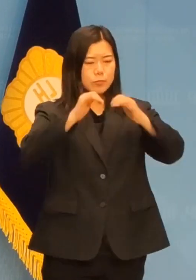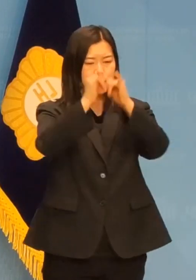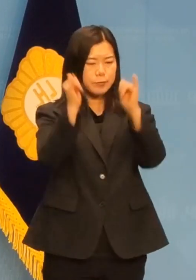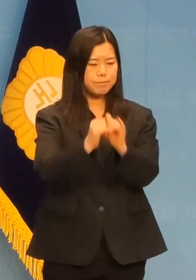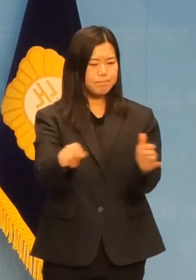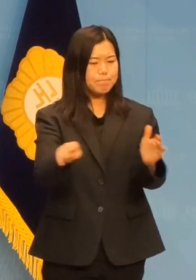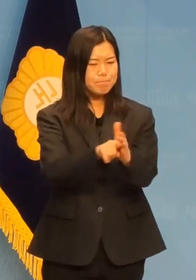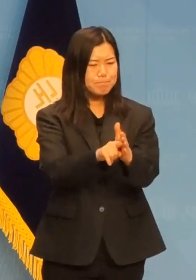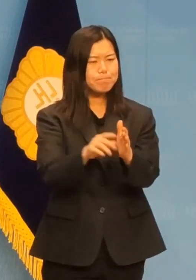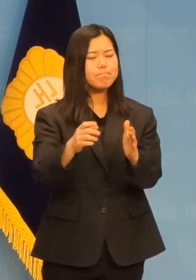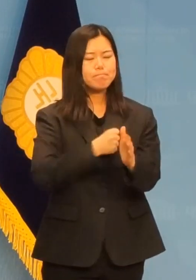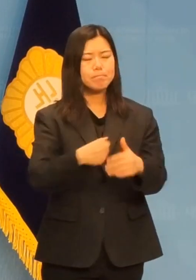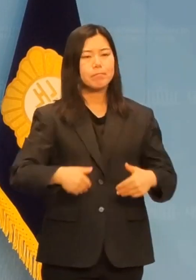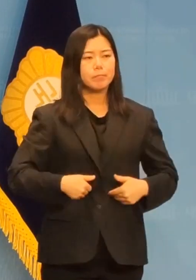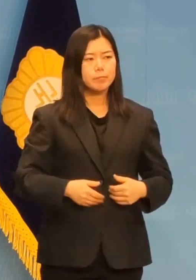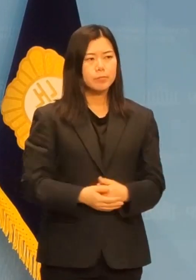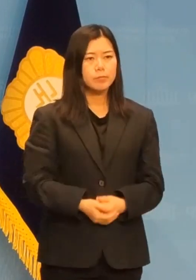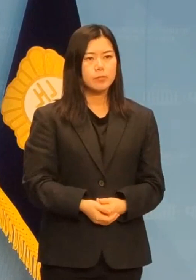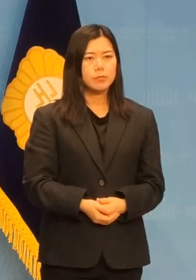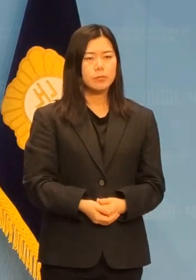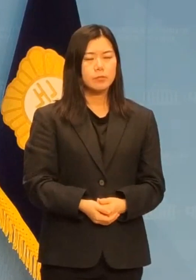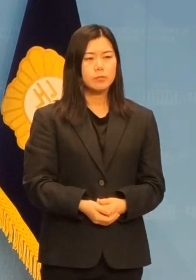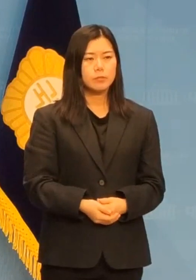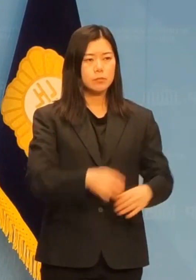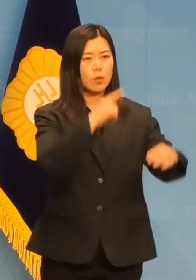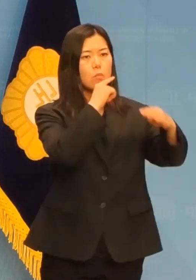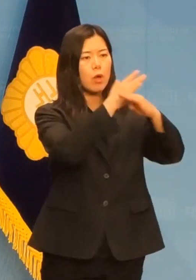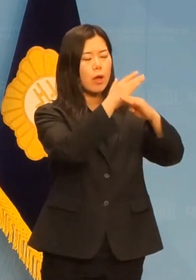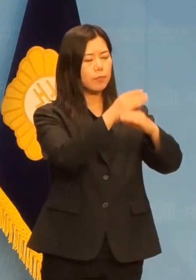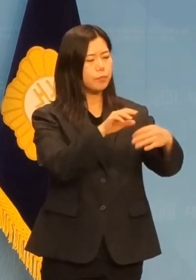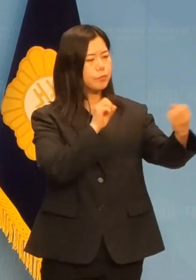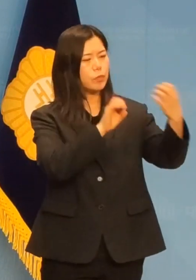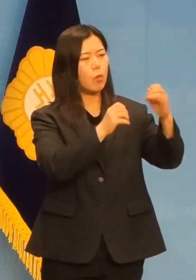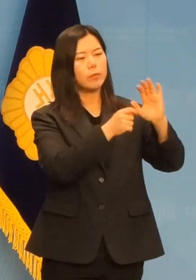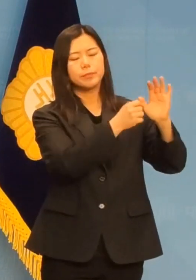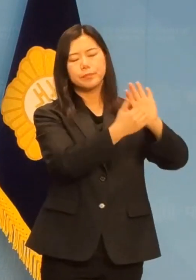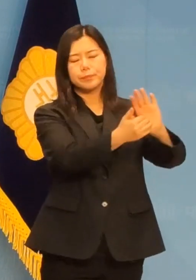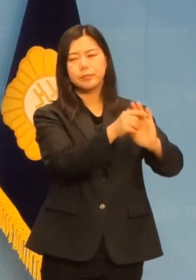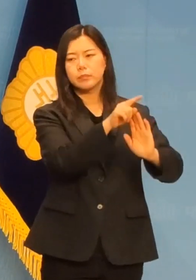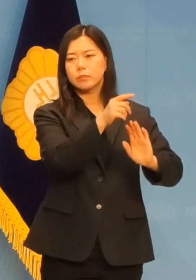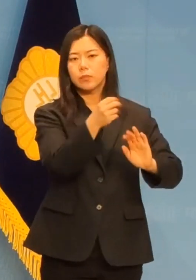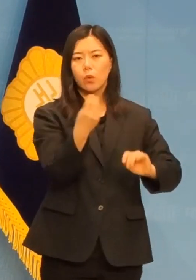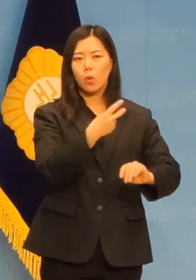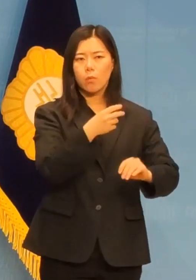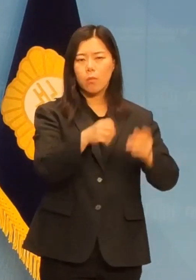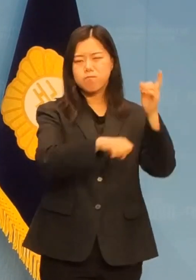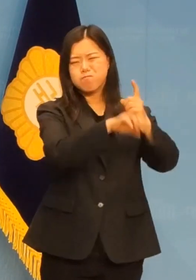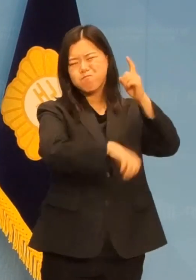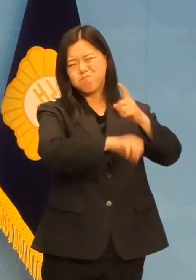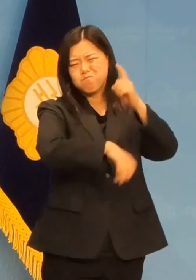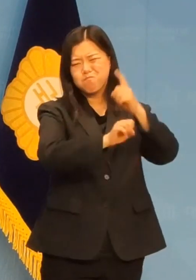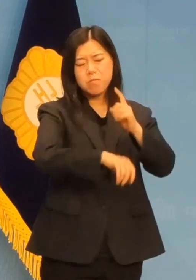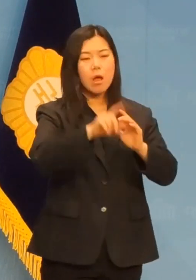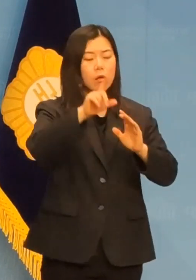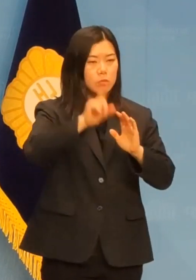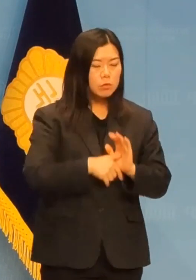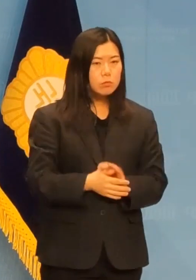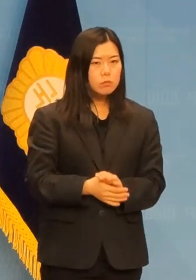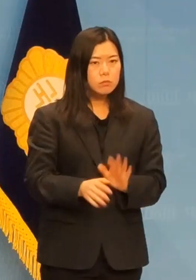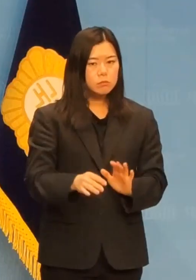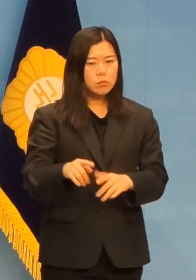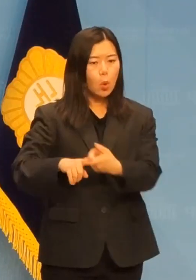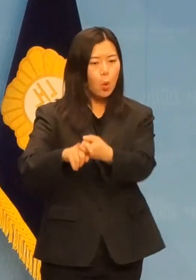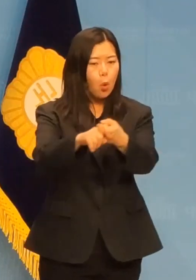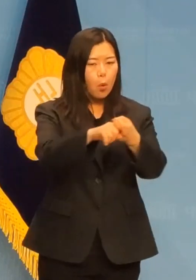신뢰로 지켜지는 것입니다. 북한이 대화를 전면 거부하고 무력 도발을 일삼는 시점에서